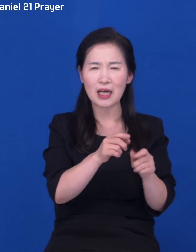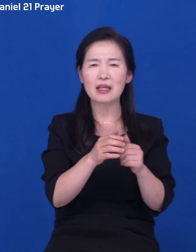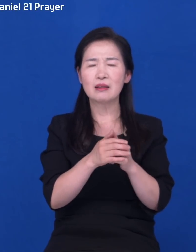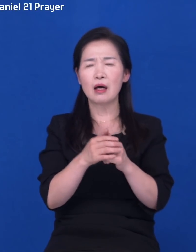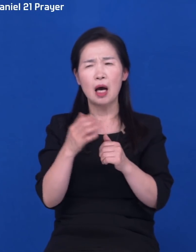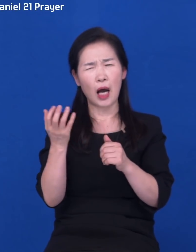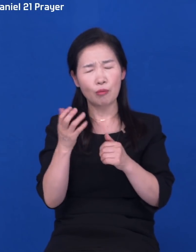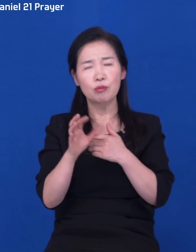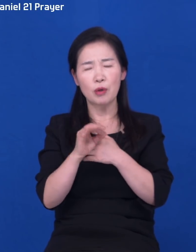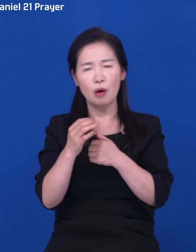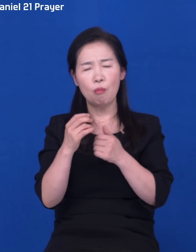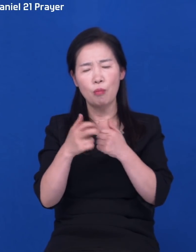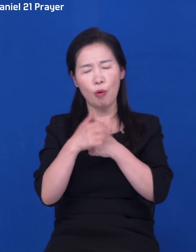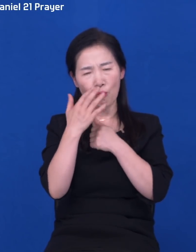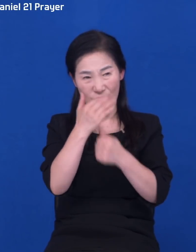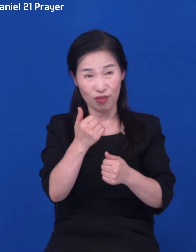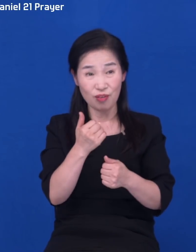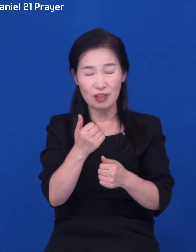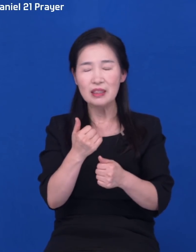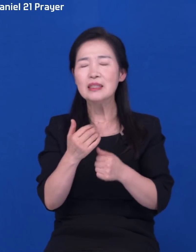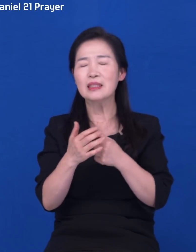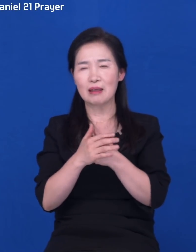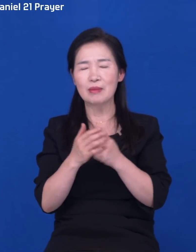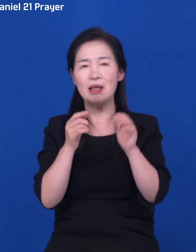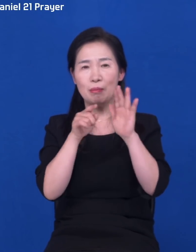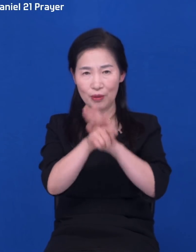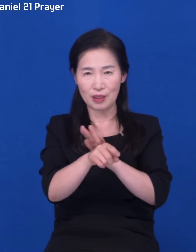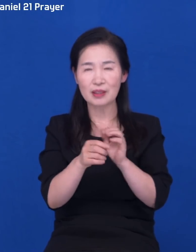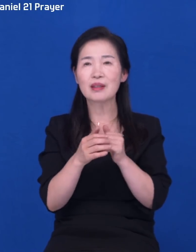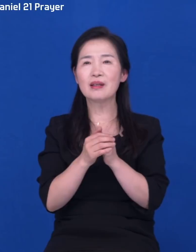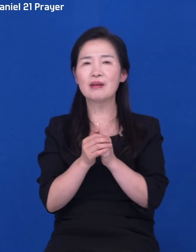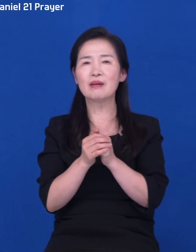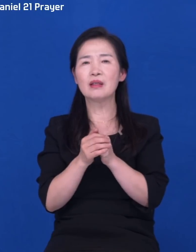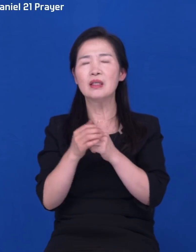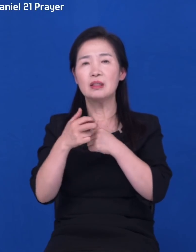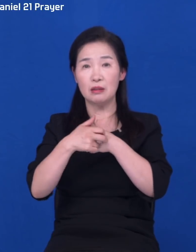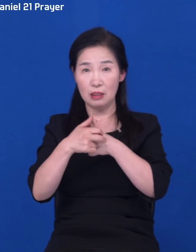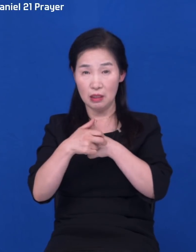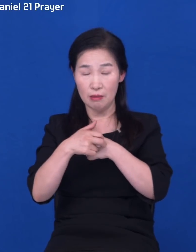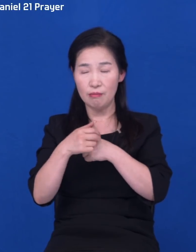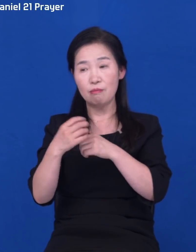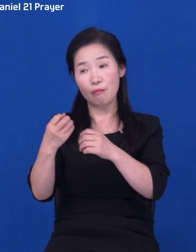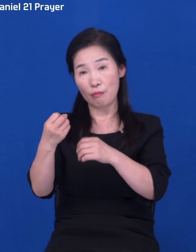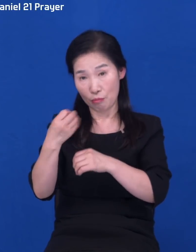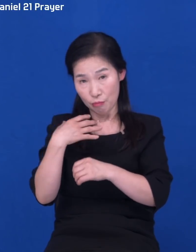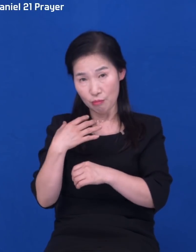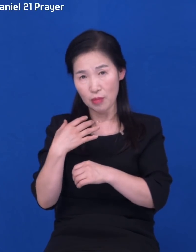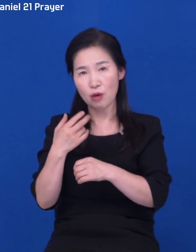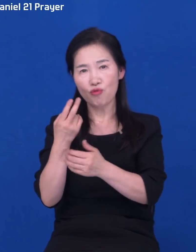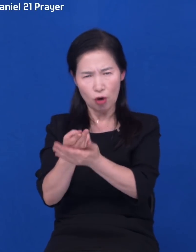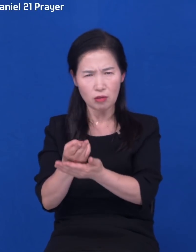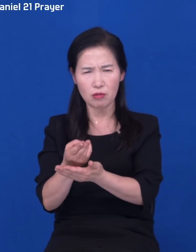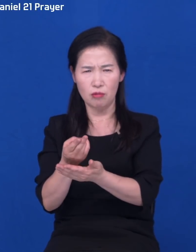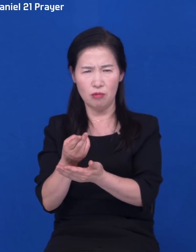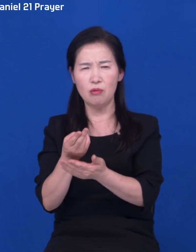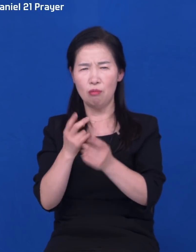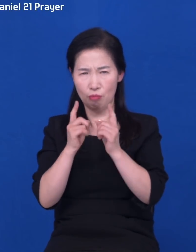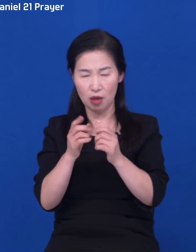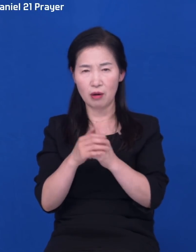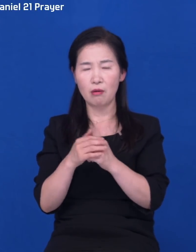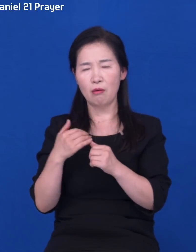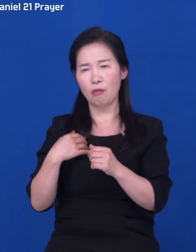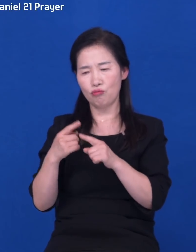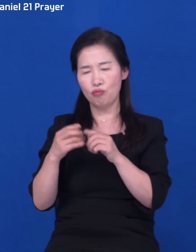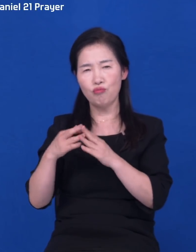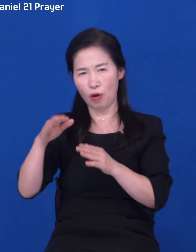해서 병원에 갔어요. 선생님이 이제는 누워만 있어야 된다고 하더라고요. 그런데 제가 교회 간다고 그랬더니 선생님이